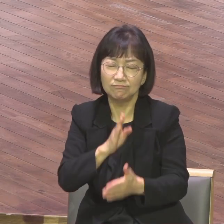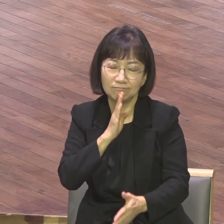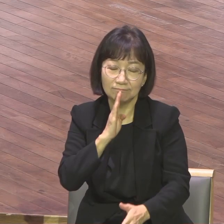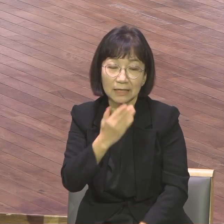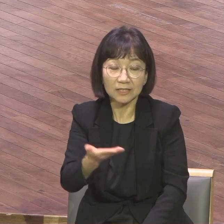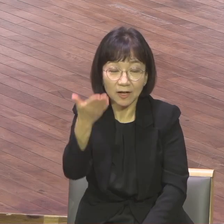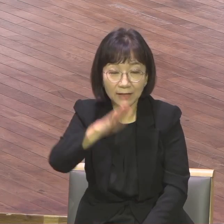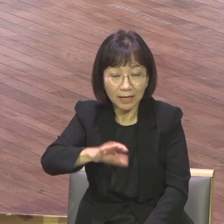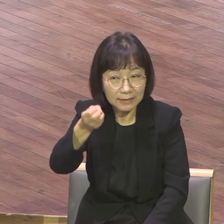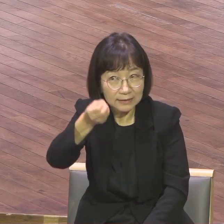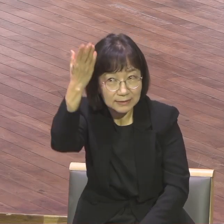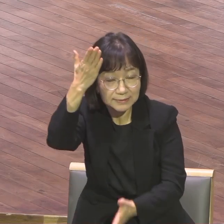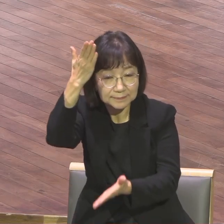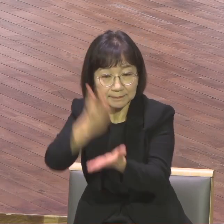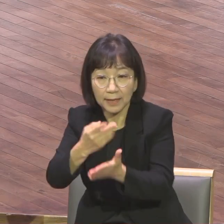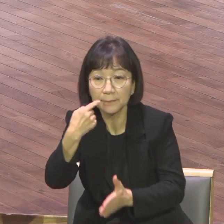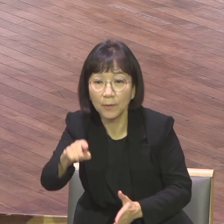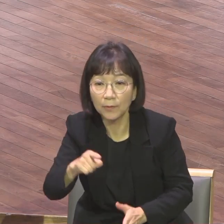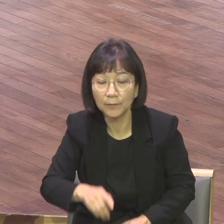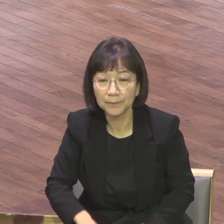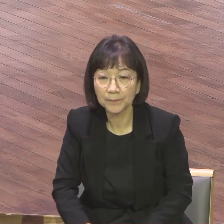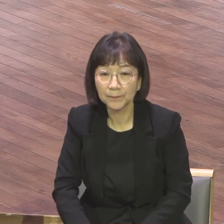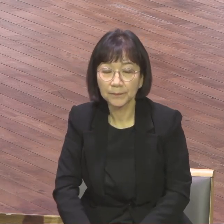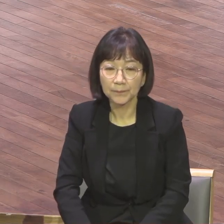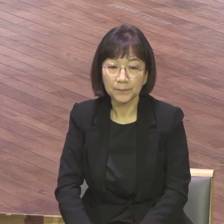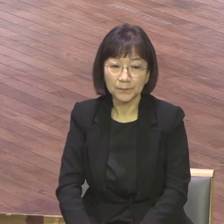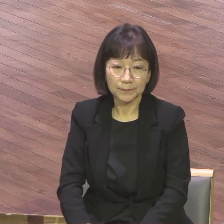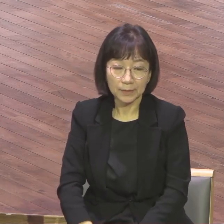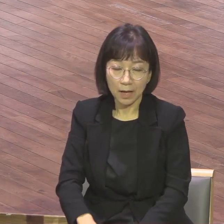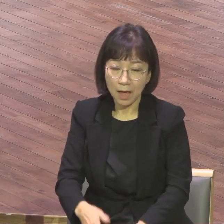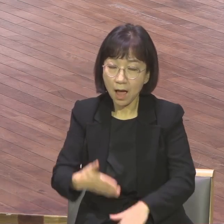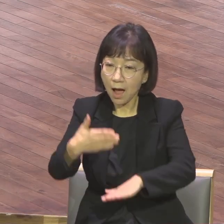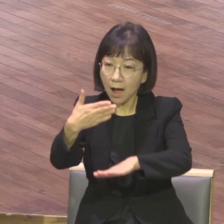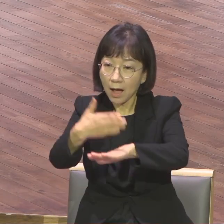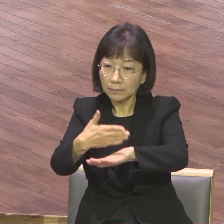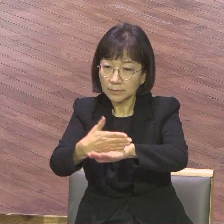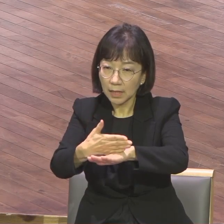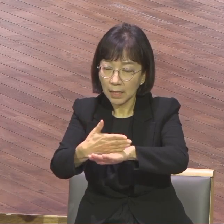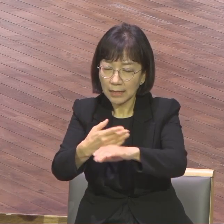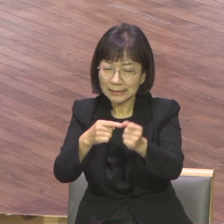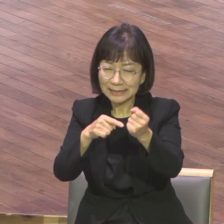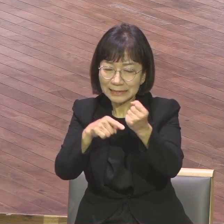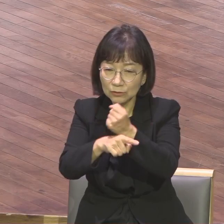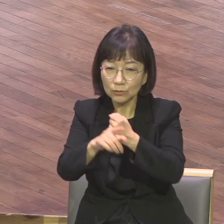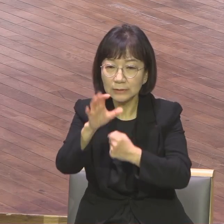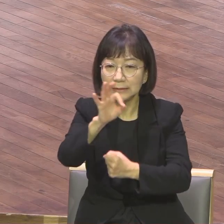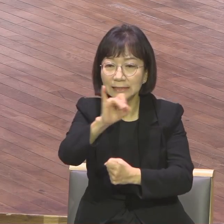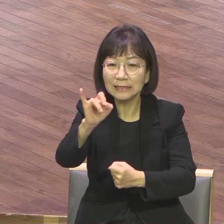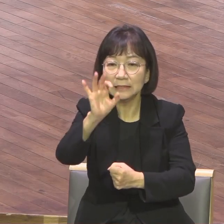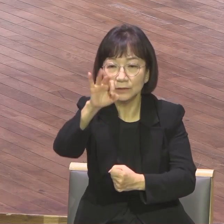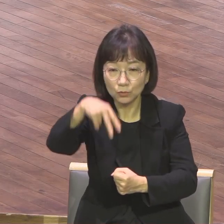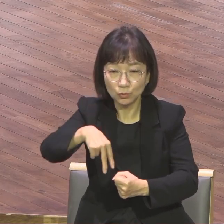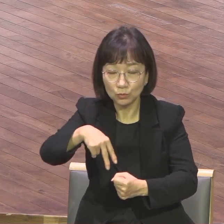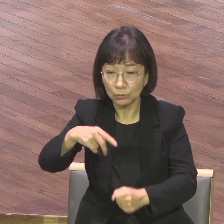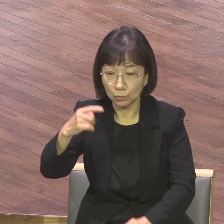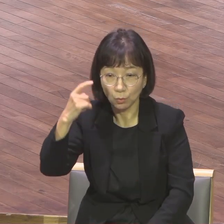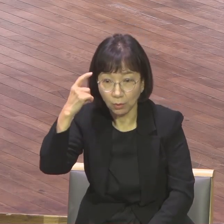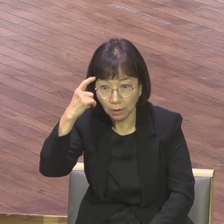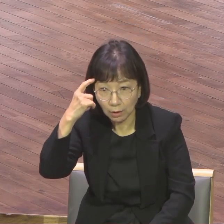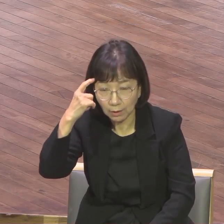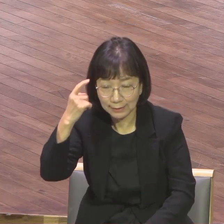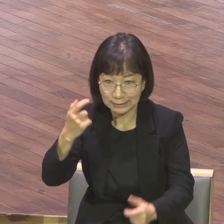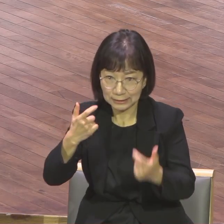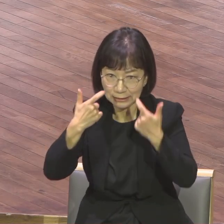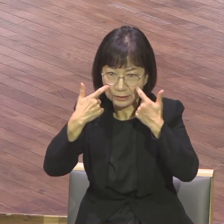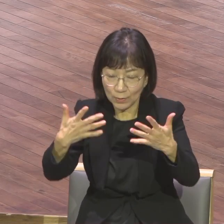놓치지 말아야 할 것이 바로 감사할 본질적 이유를 제대로 알고 왜 감사해야 되는지